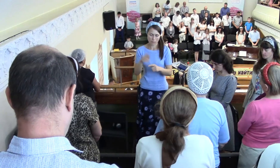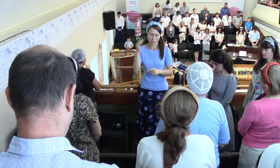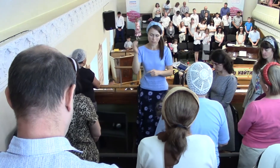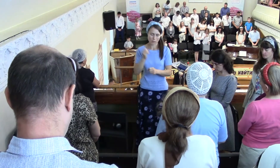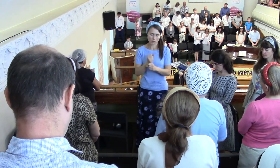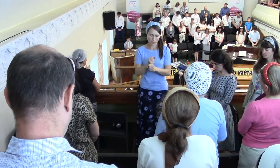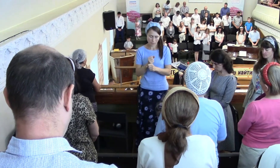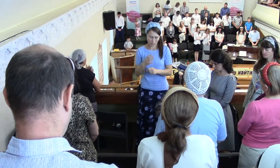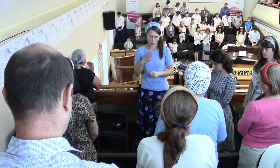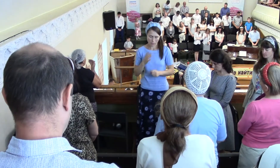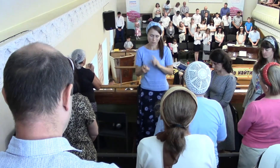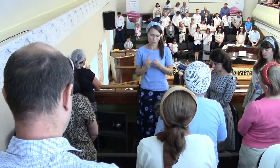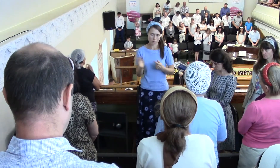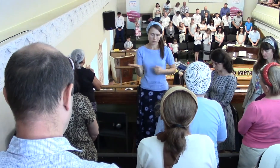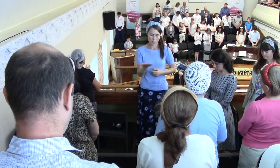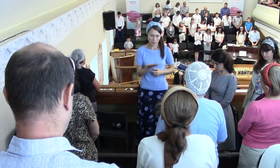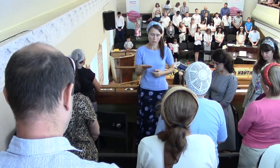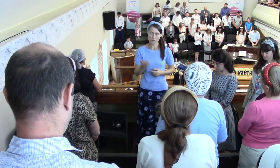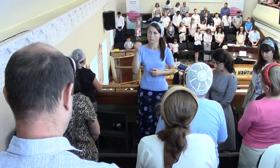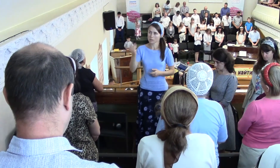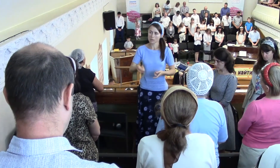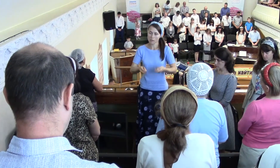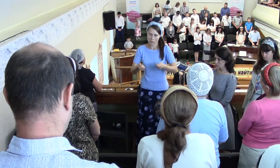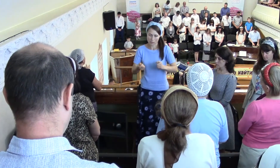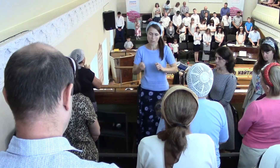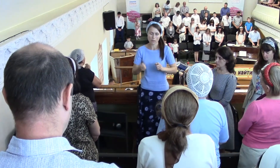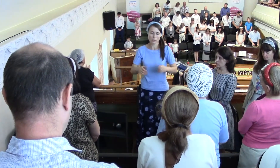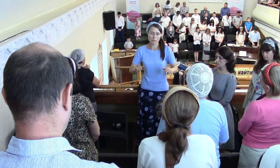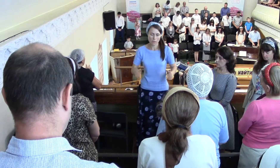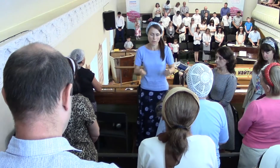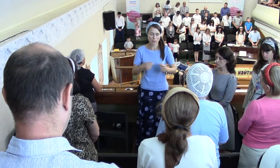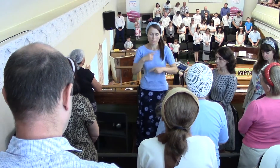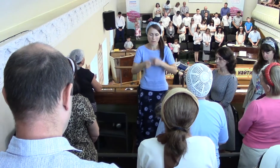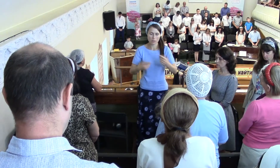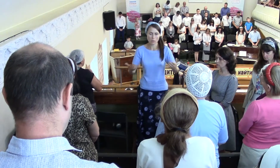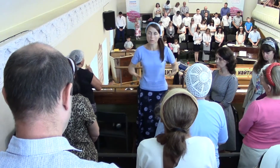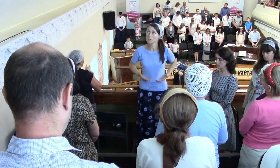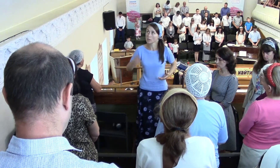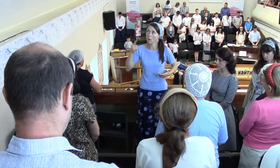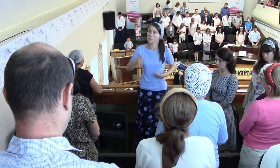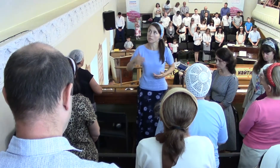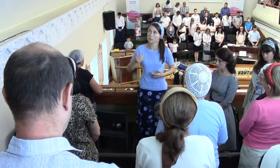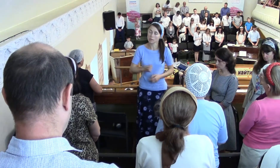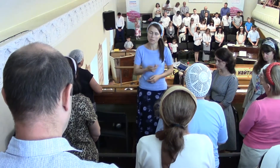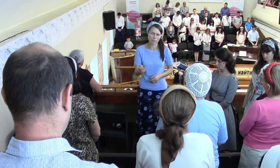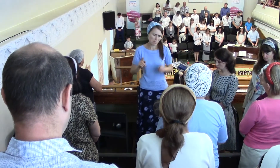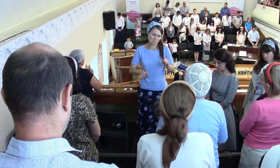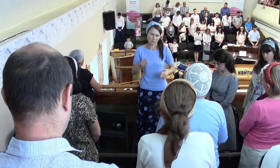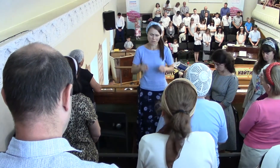Ты через свою смерть дал нам спасение, дал нам вечную жизнь. Господи, мы иногда